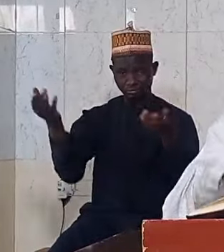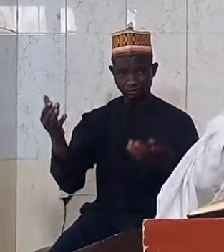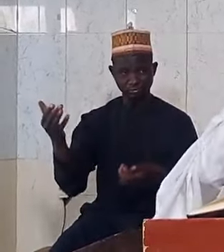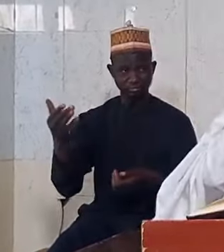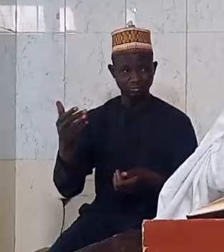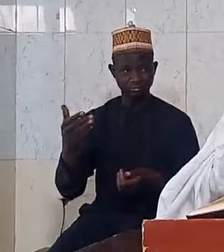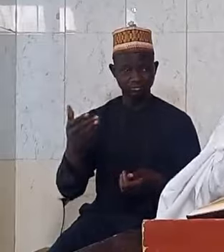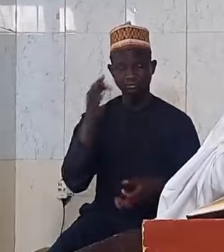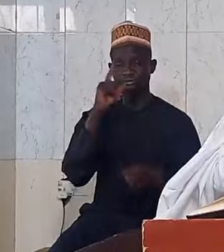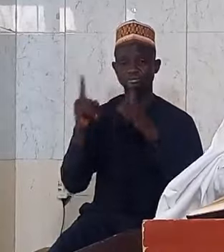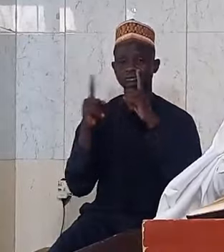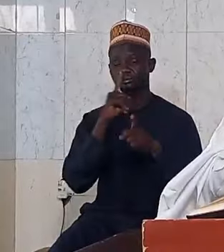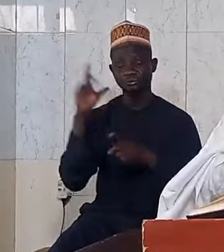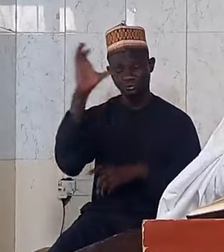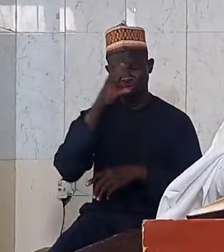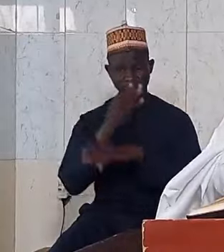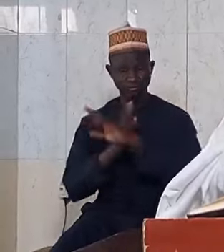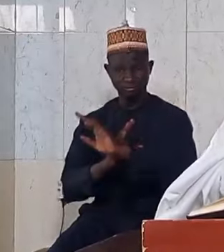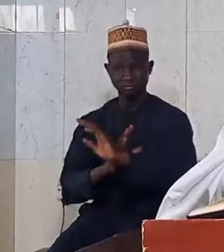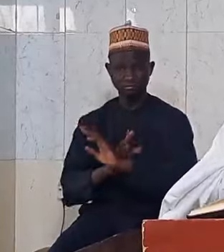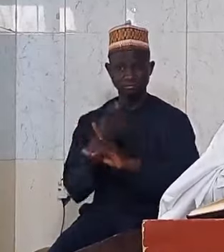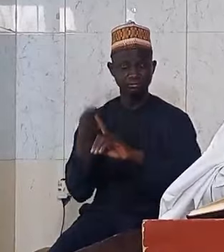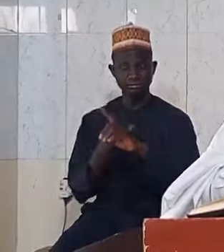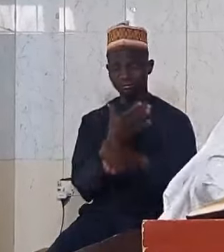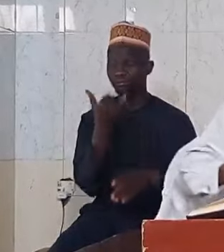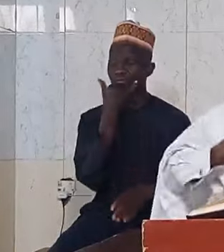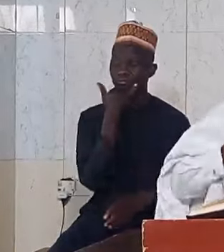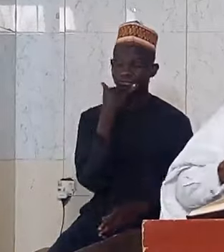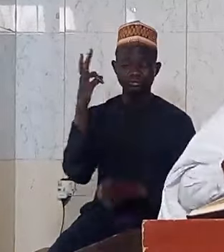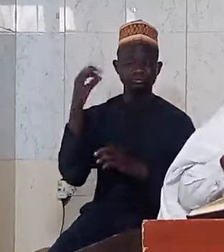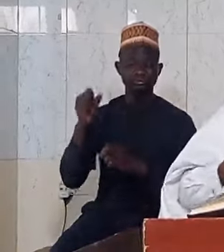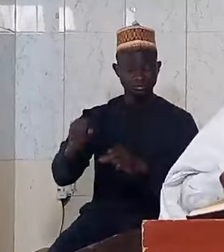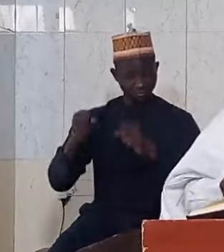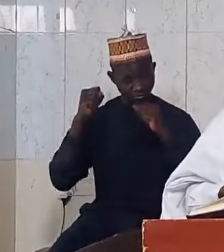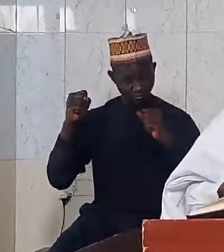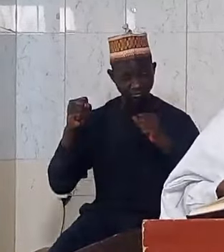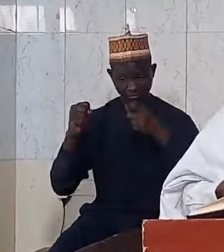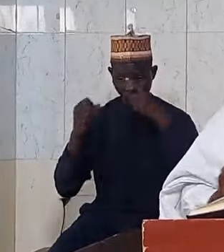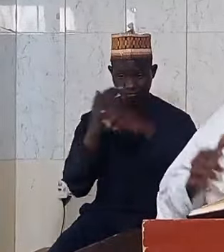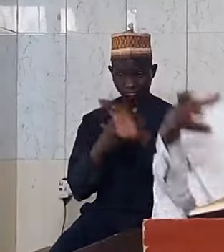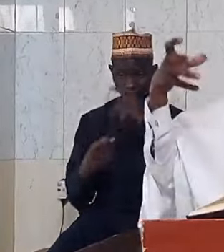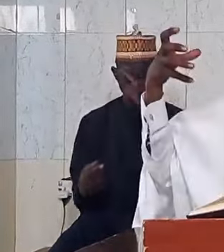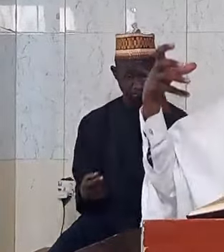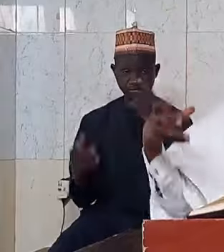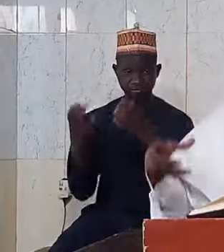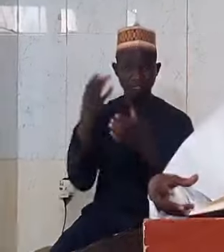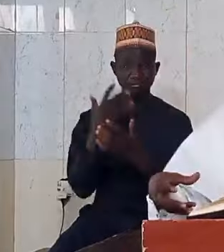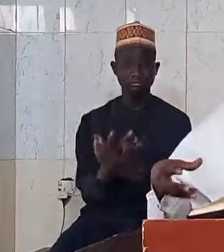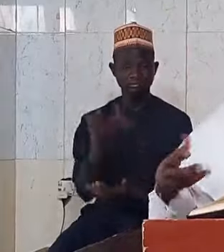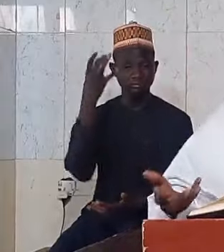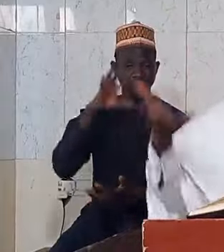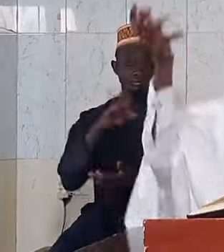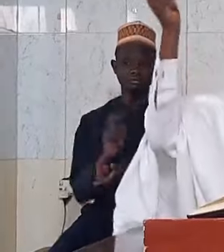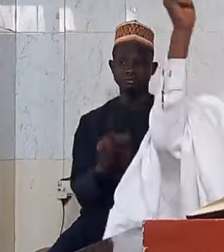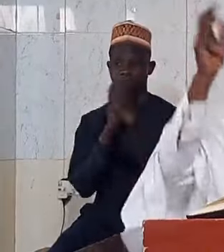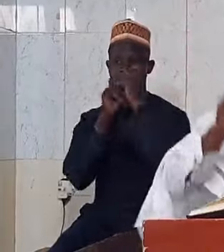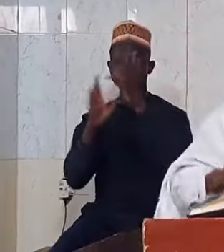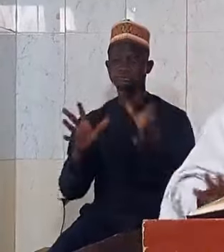in maganar neman kariya kake daga wani sharri shine dhul quwwatil matin in kuma arzutawa ne